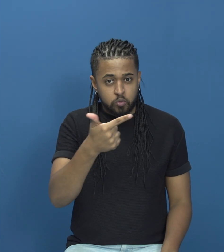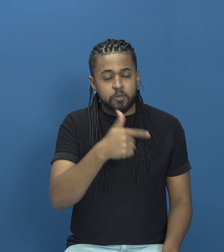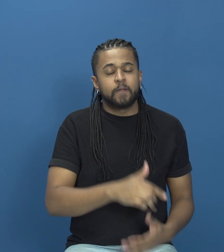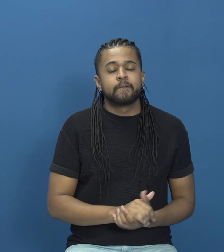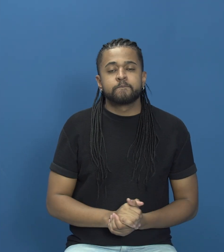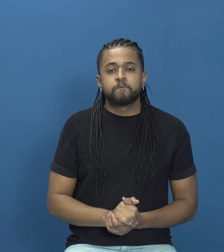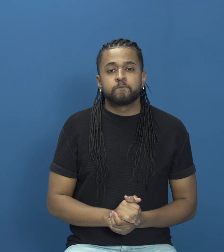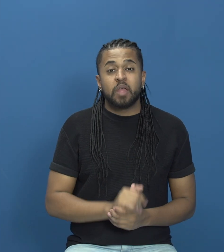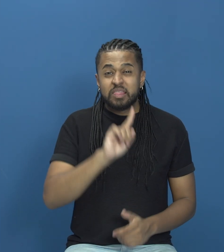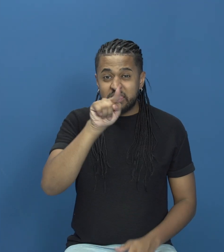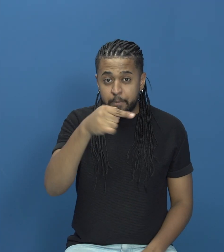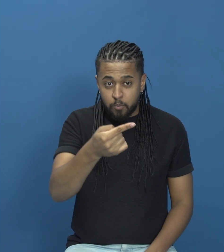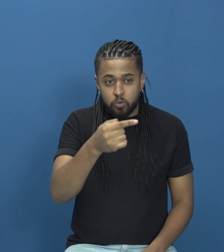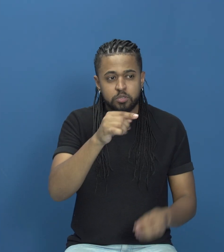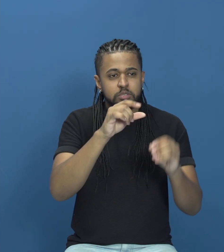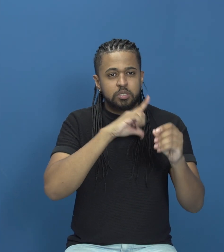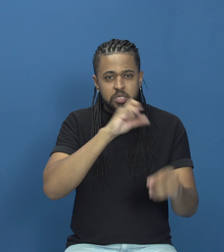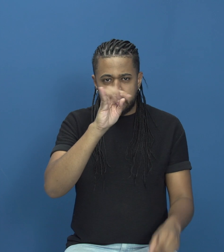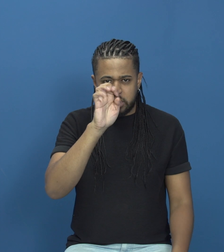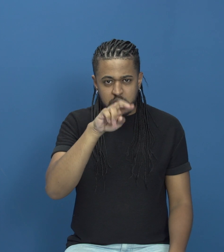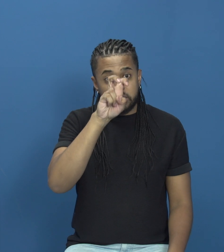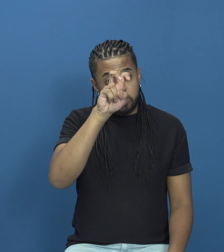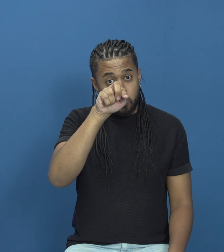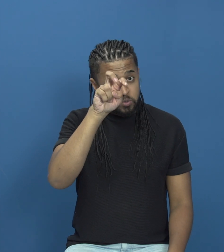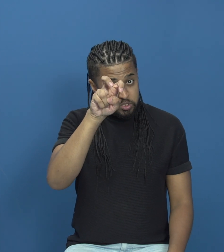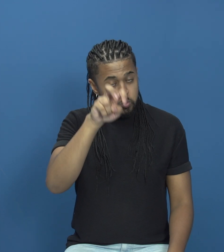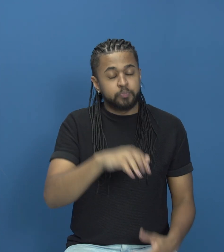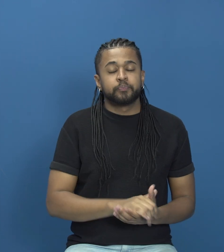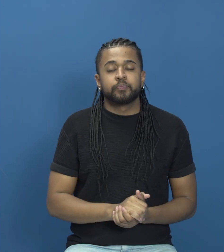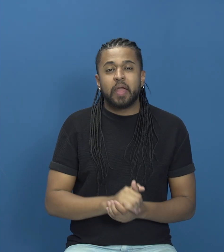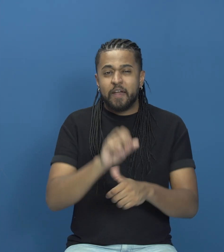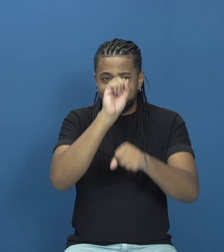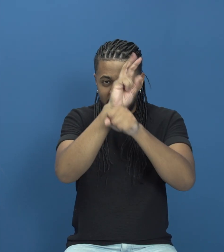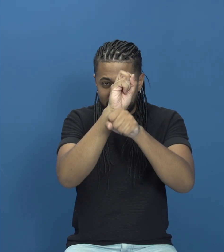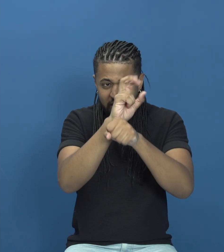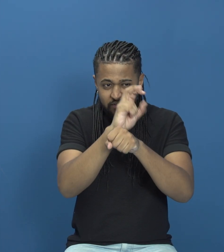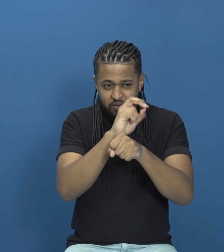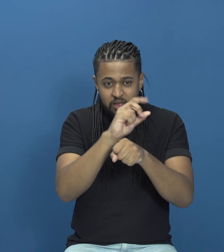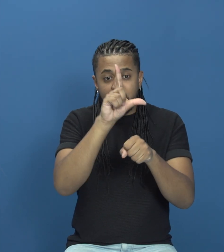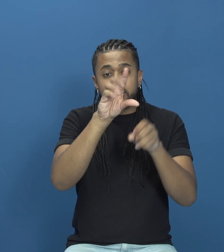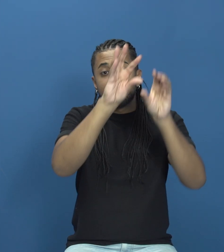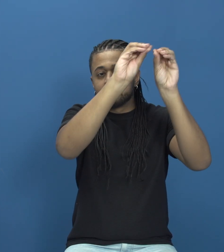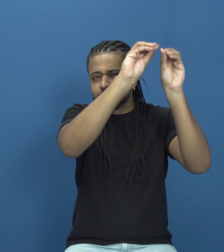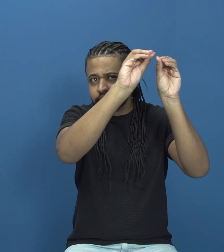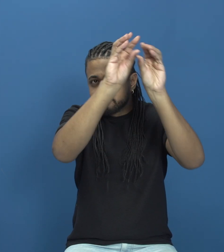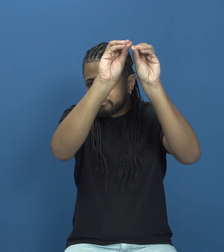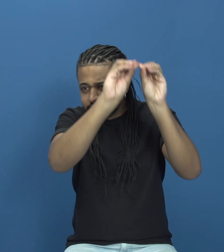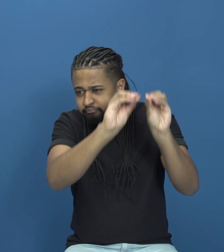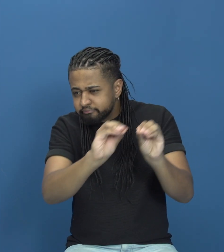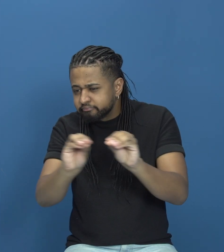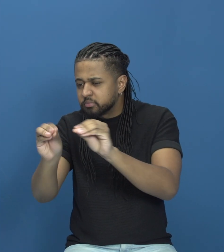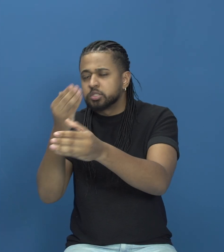2012, após a aplicação do item 5.5, as vagas restantes serão disponibilizadas